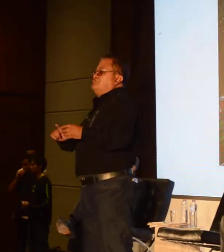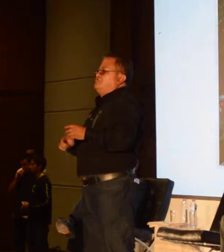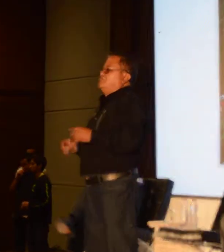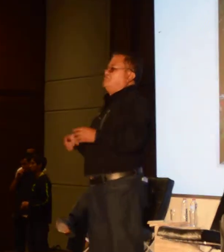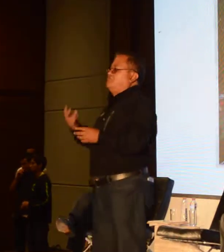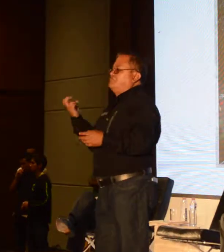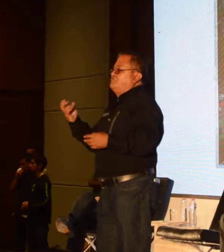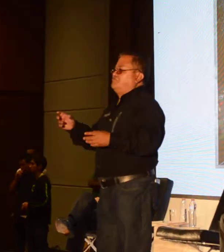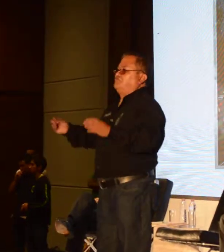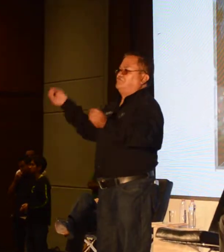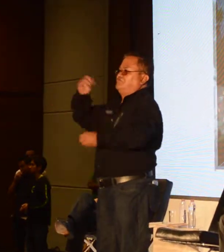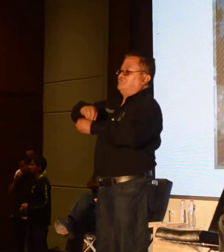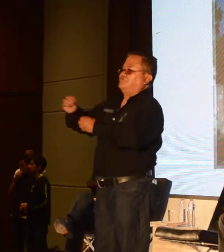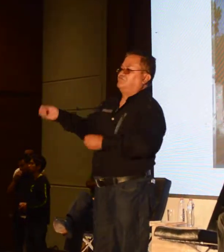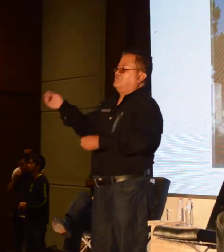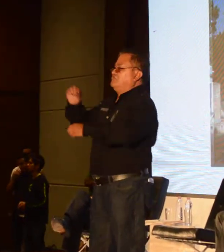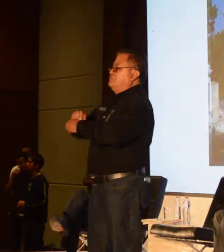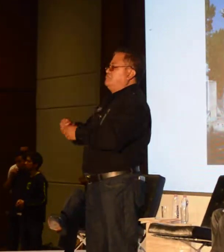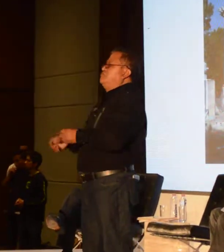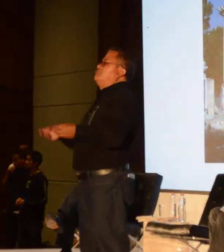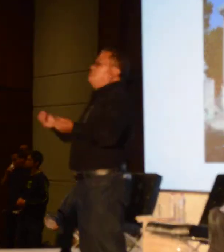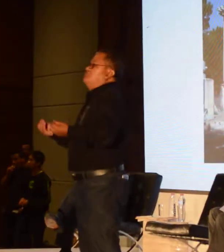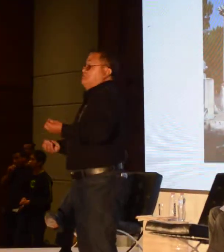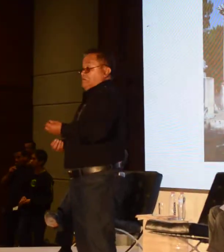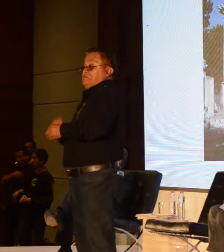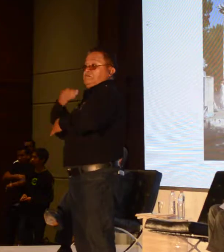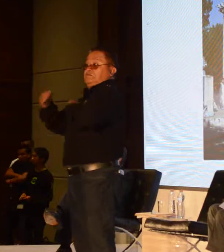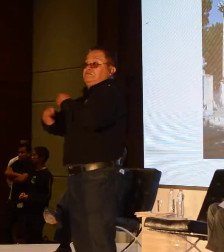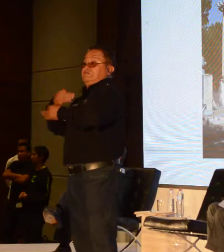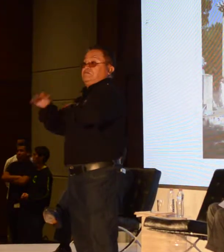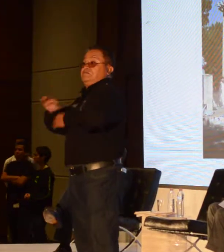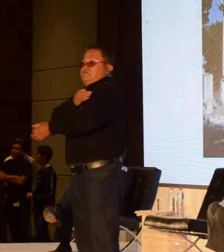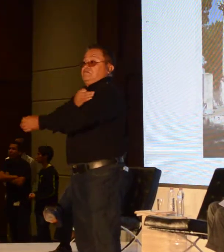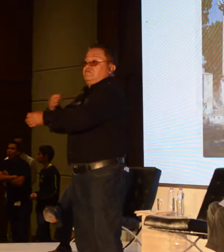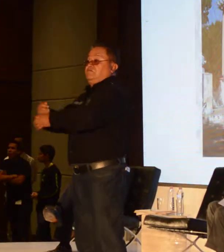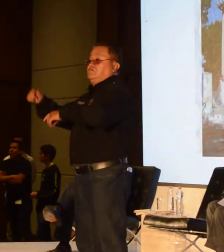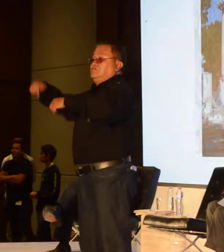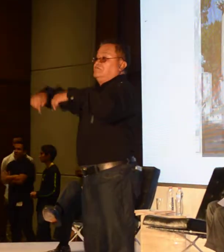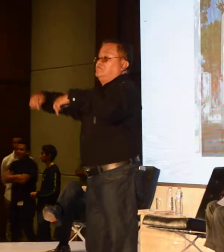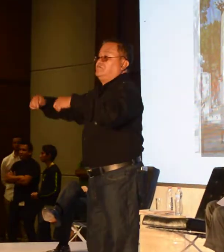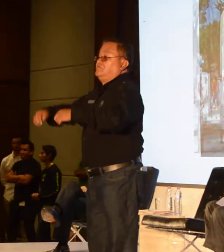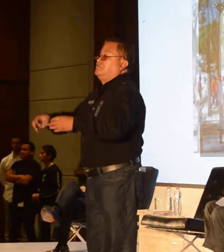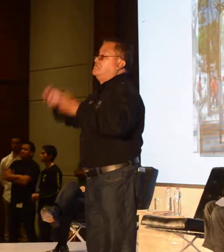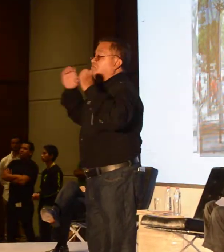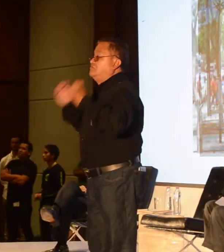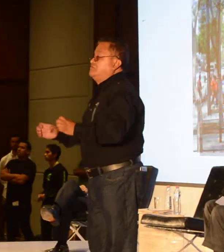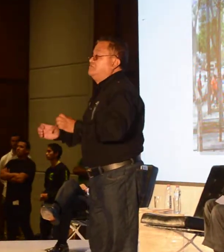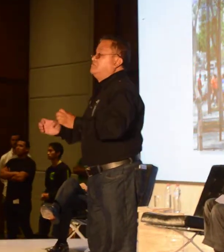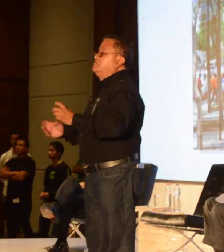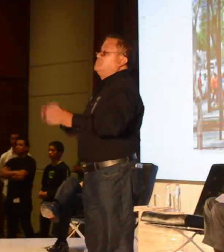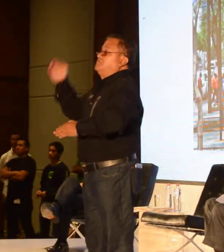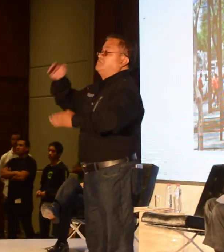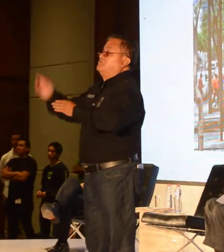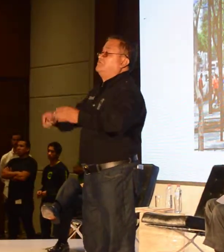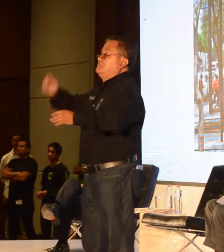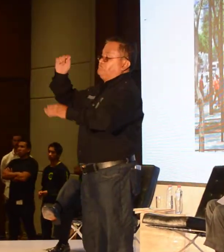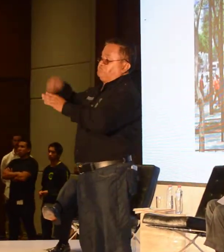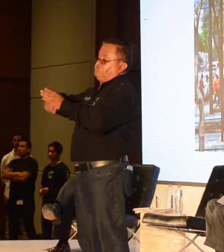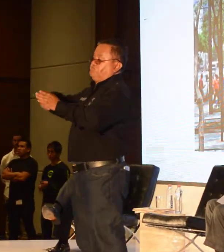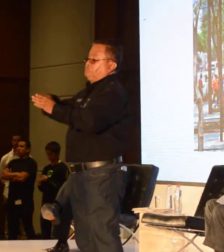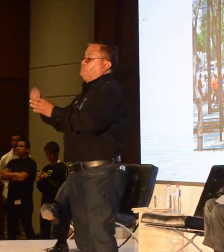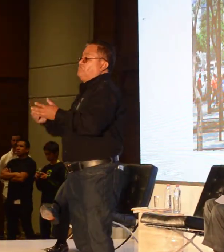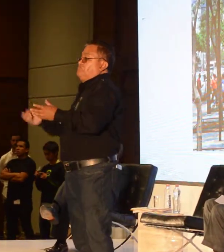que estamos implementando es beneficiar a familias que actualmente están beneficiadas con programas sociales,